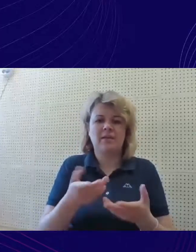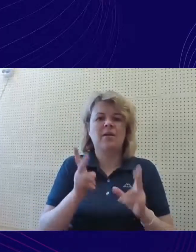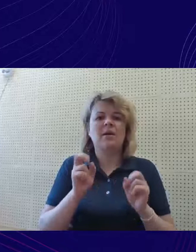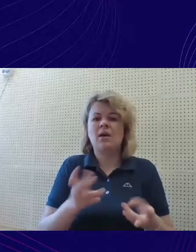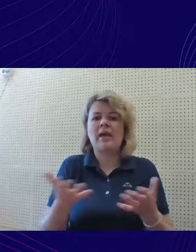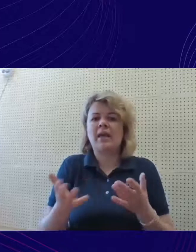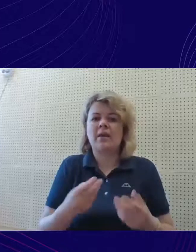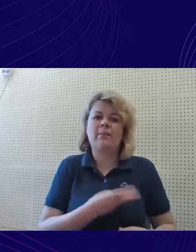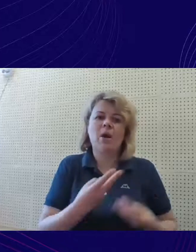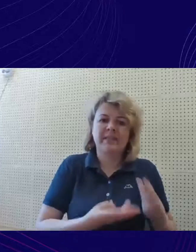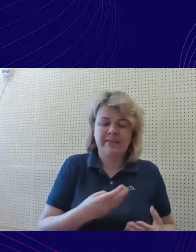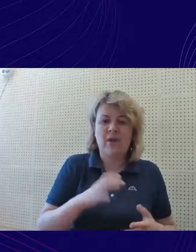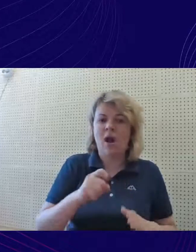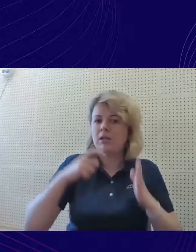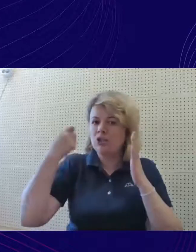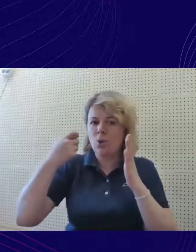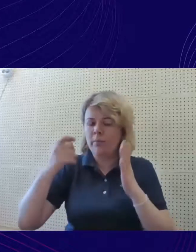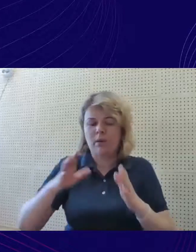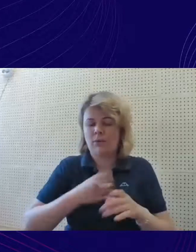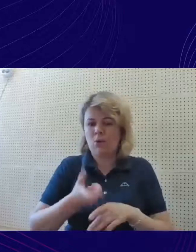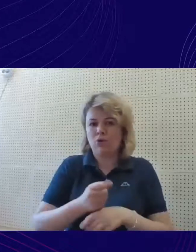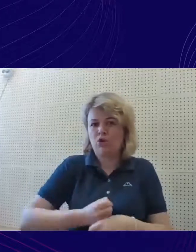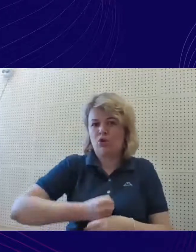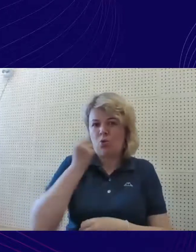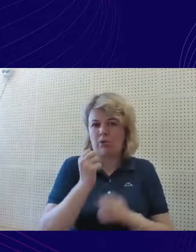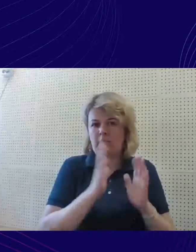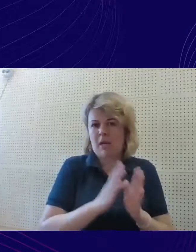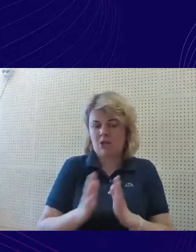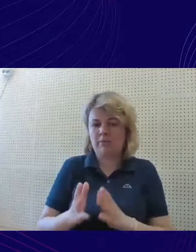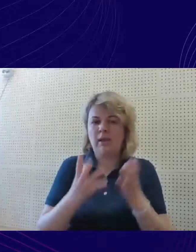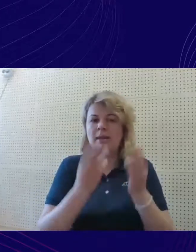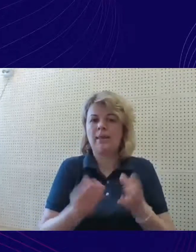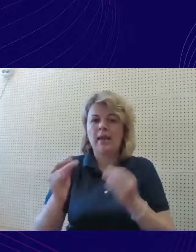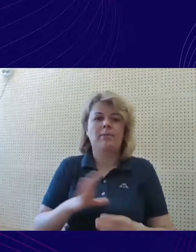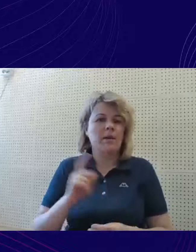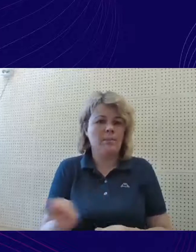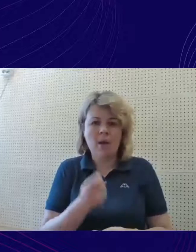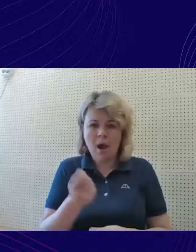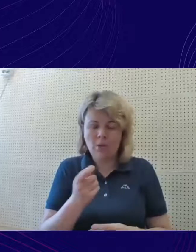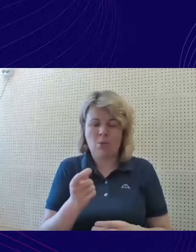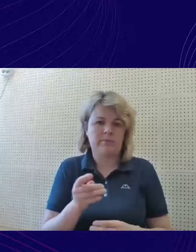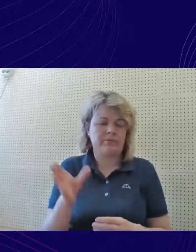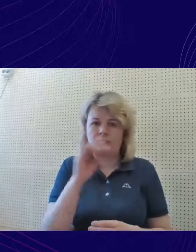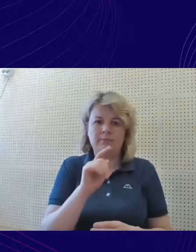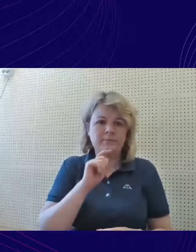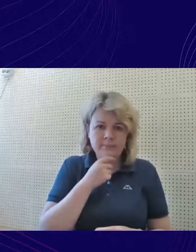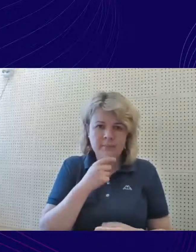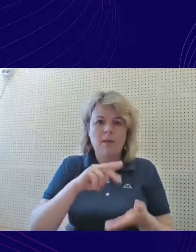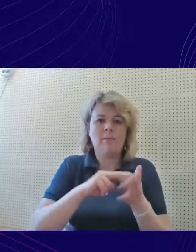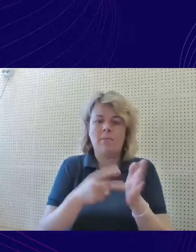жестком режиме. Денег было очень мало, дней съемочных было мало, план был